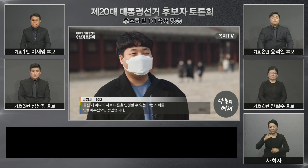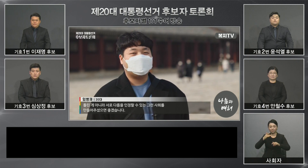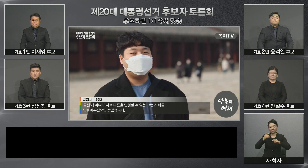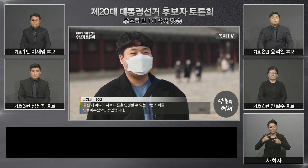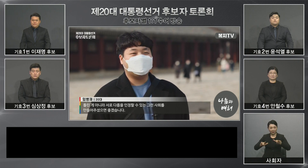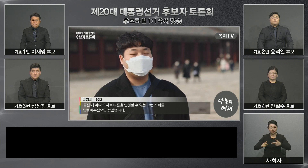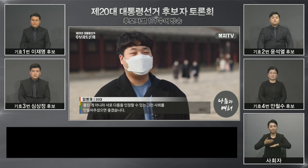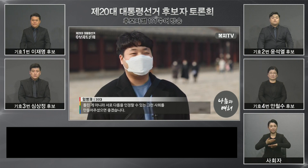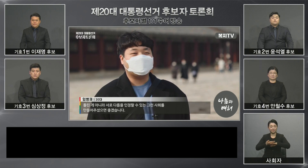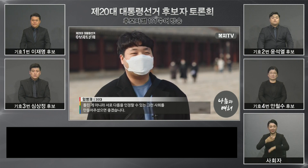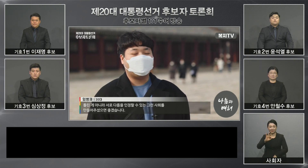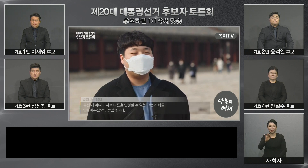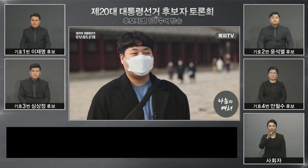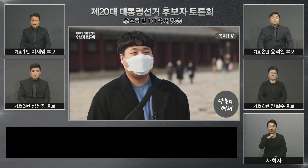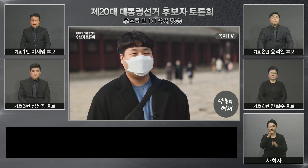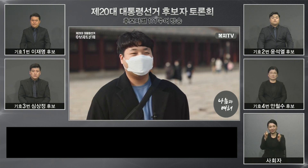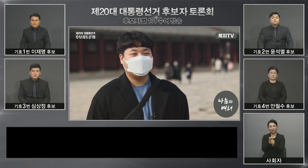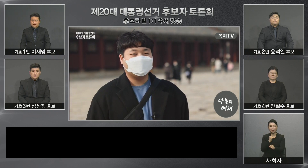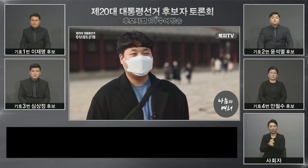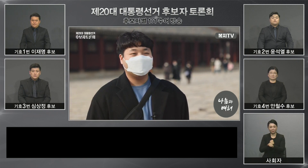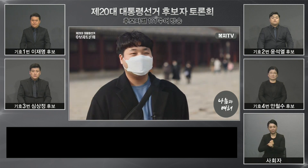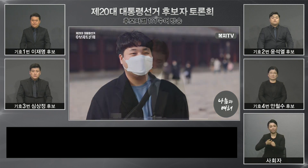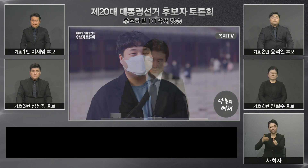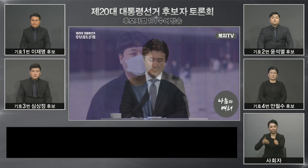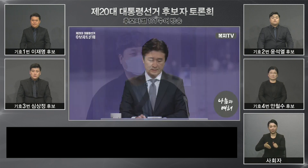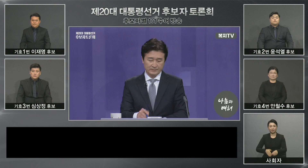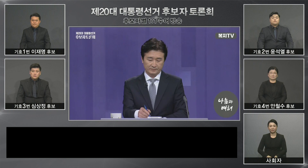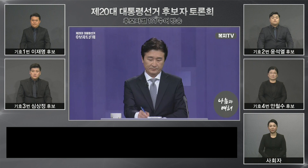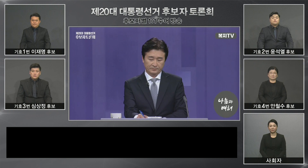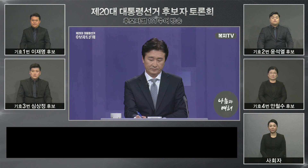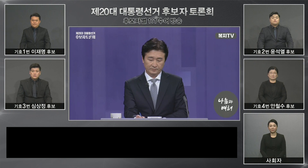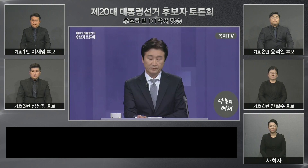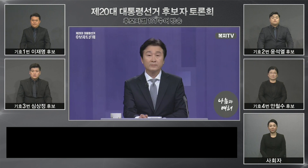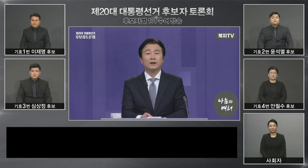있는 그런 사회를 좀 만들어 주셨으면 합니다.